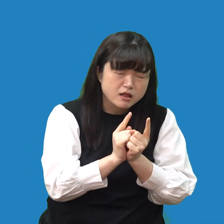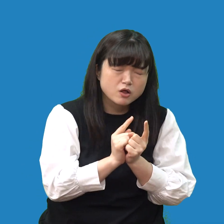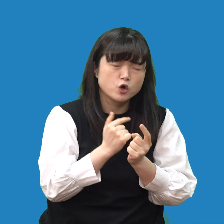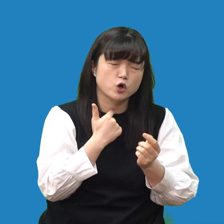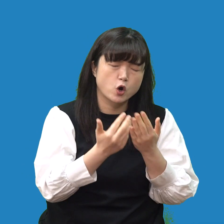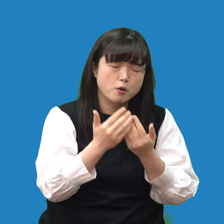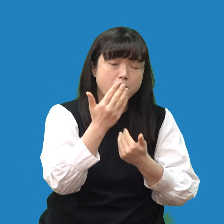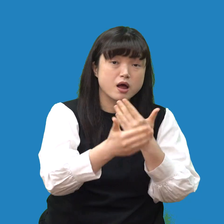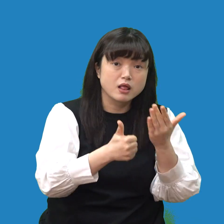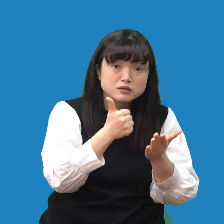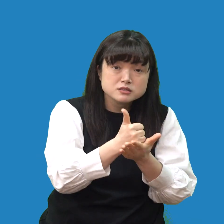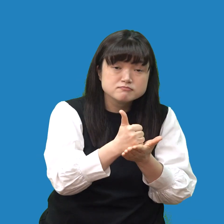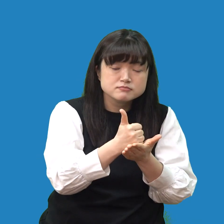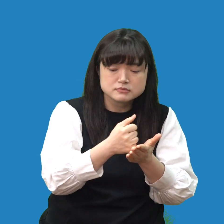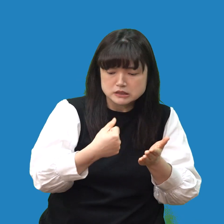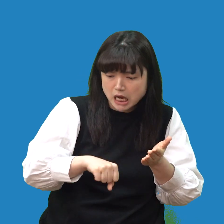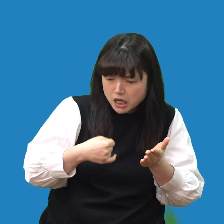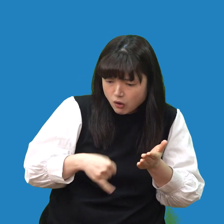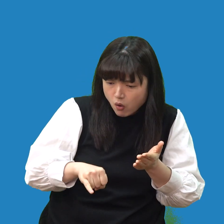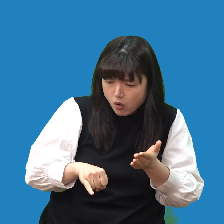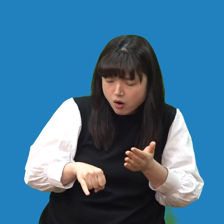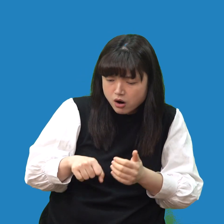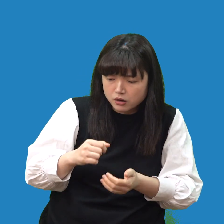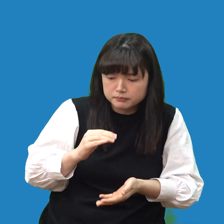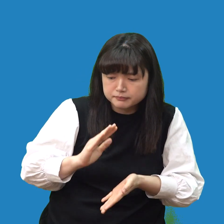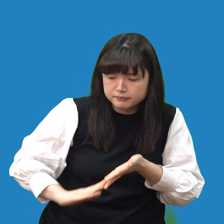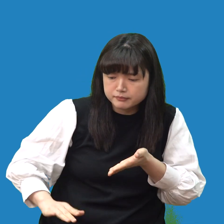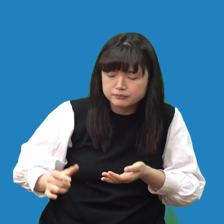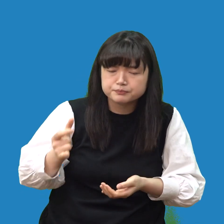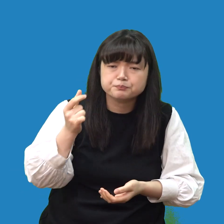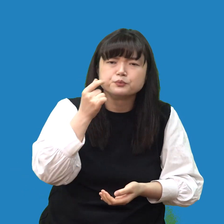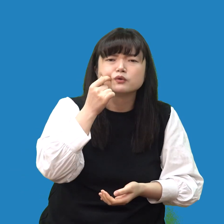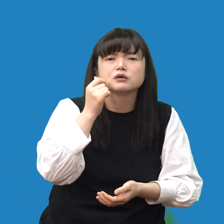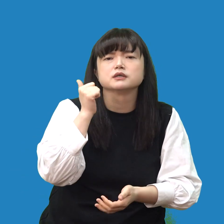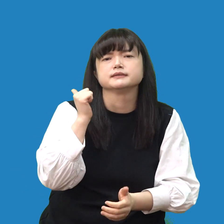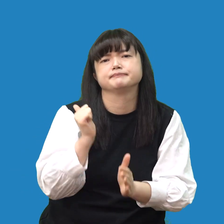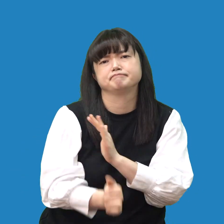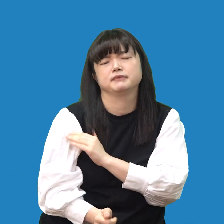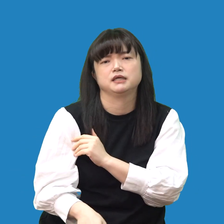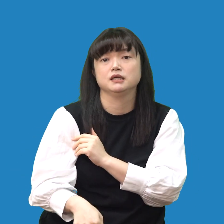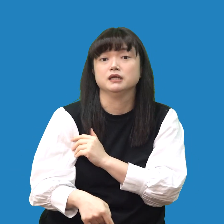그 하나님을 이 자녀 세대에 전수하는 데는 실패합니다.